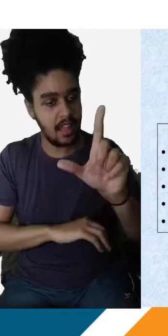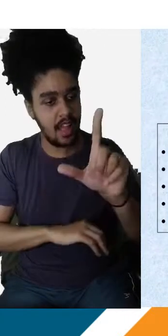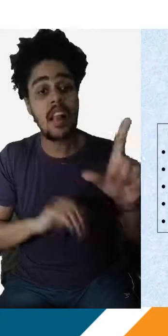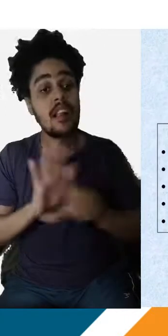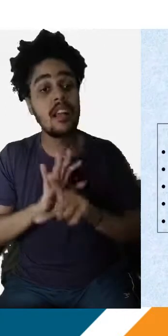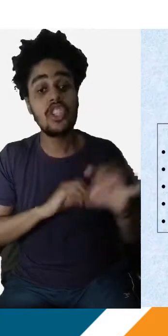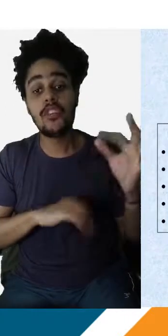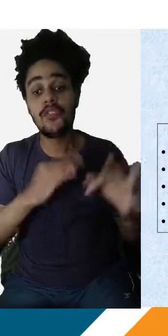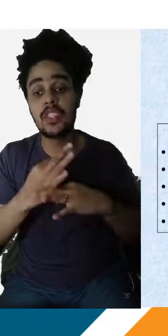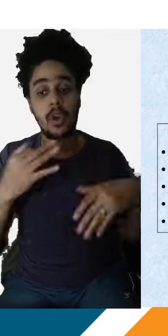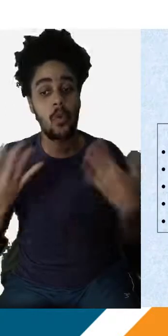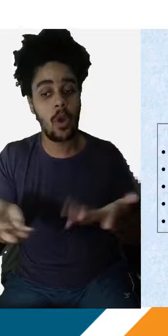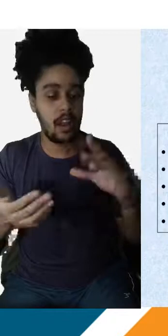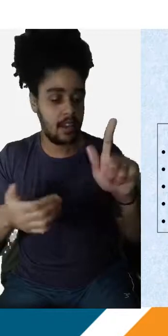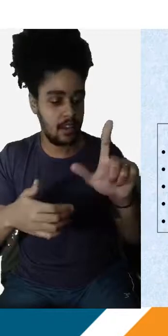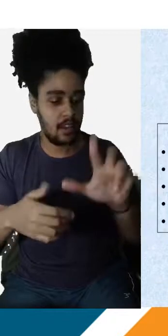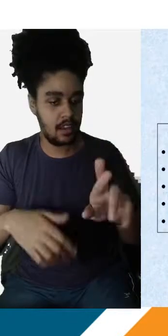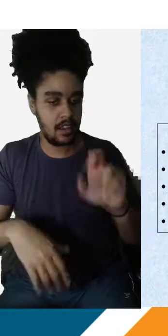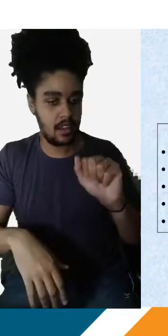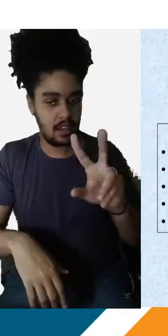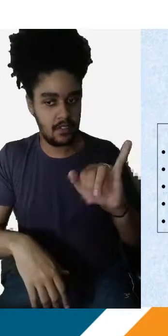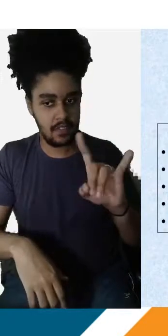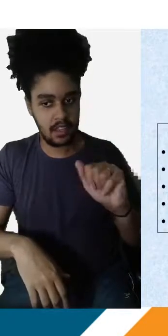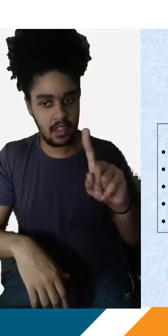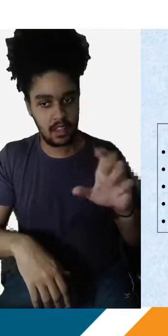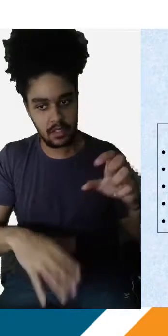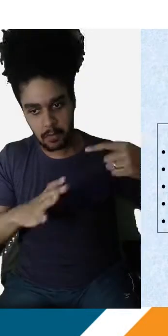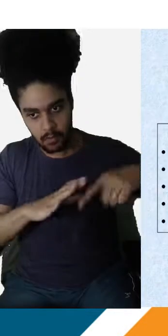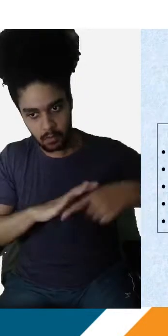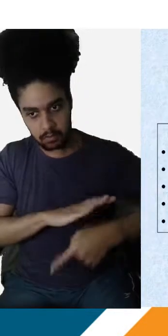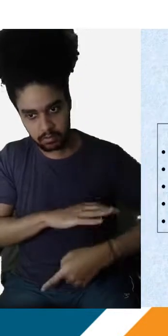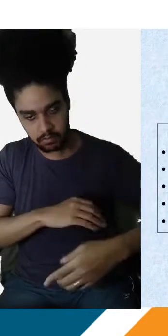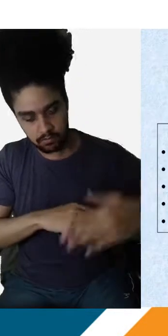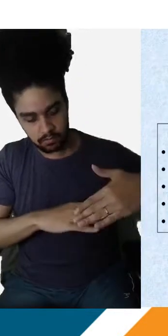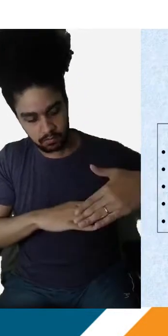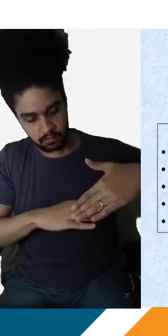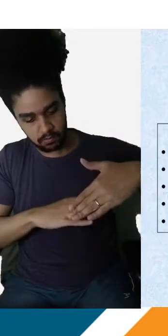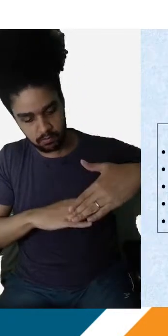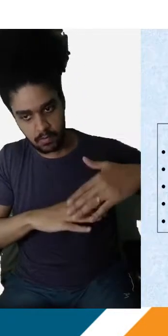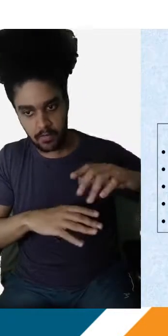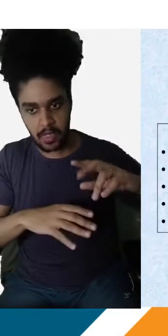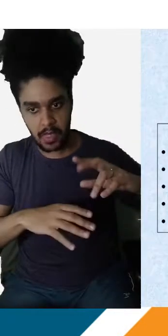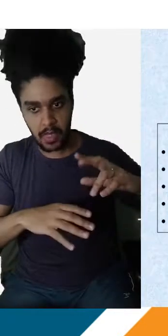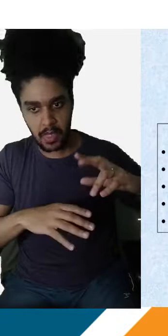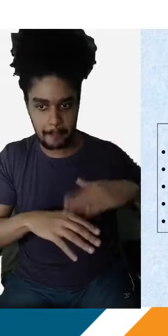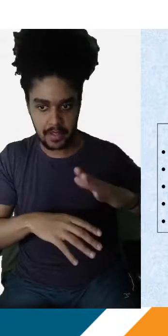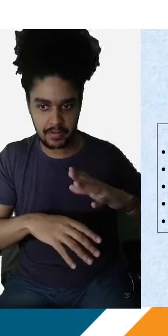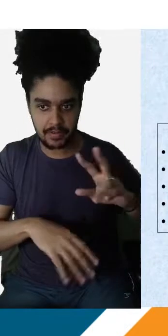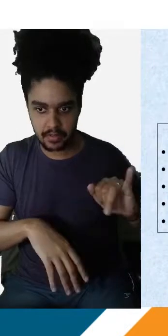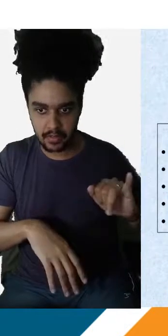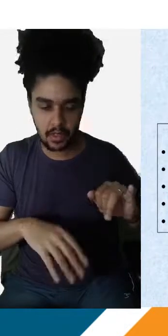Enquanto maior a declividade, maior, consequentemente, a velocidade por conta da